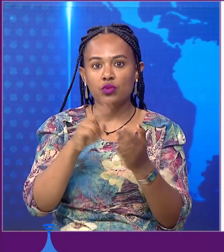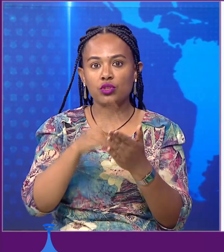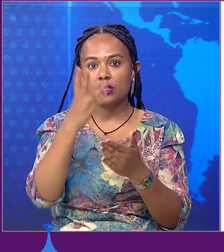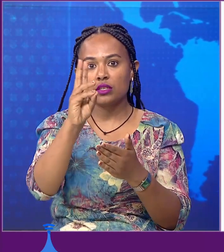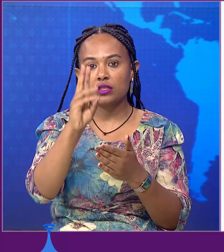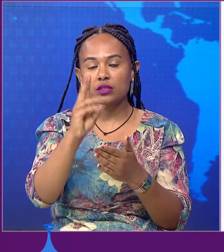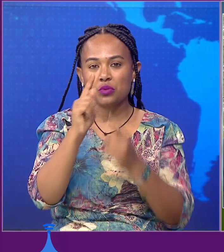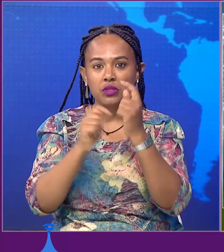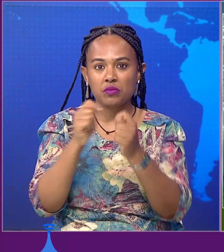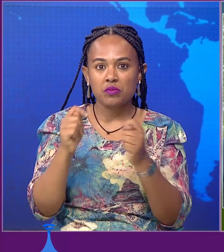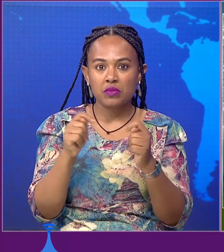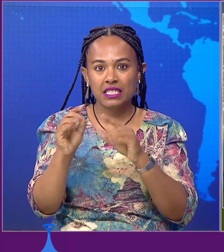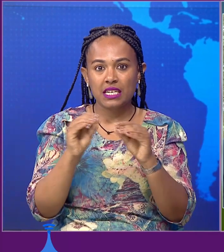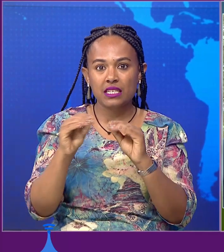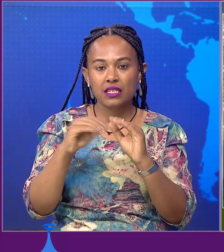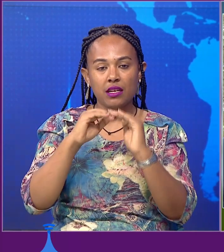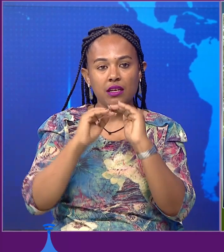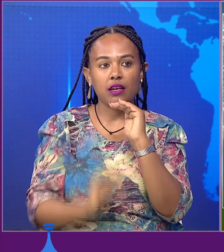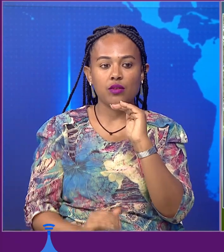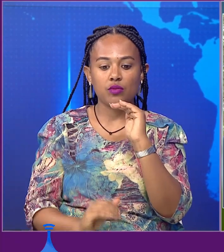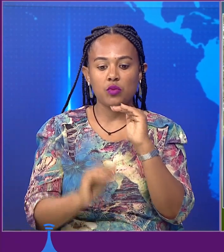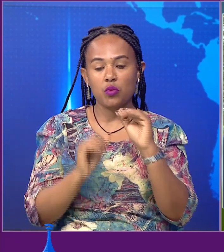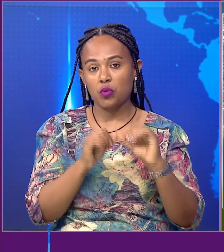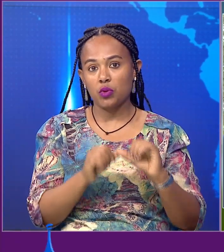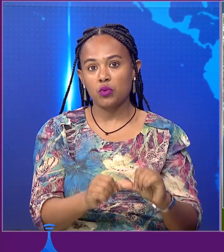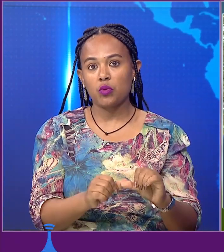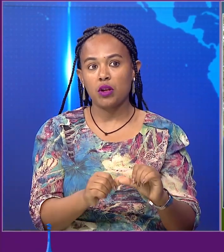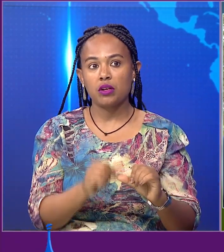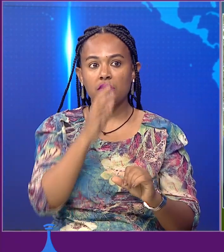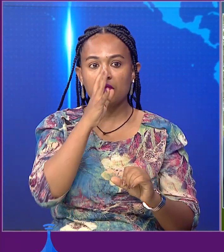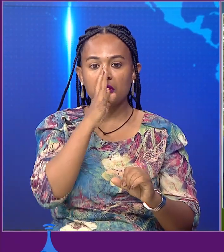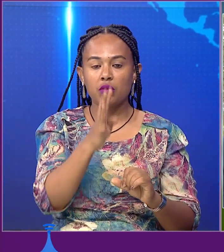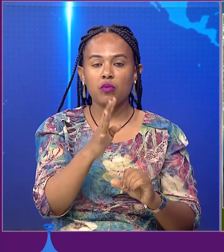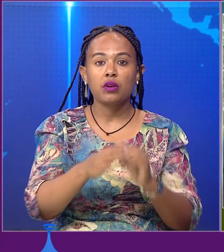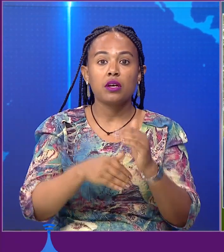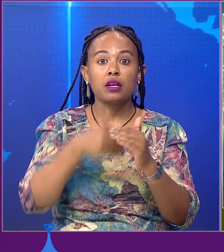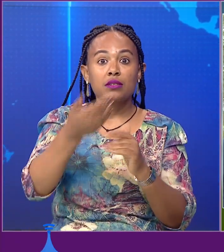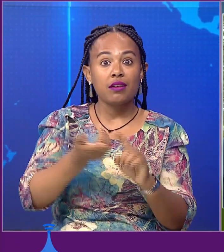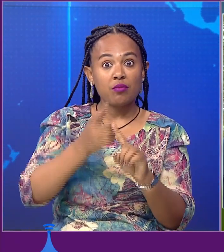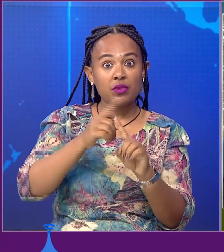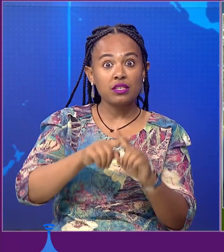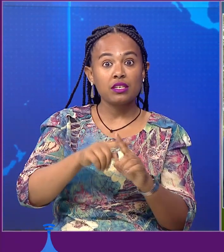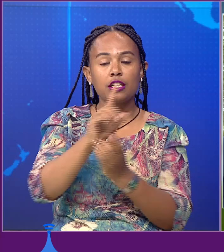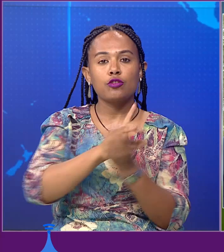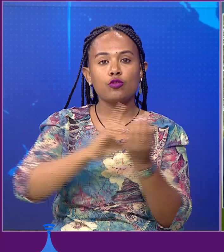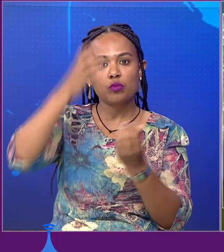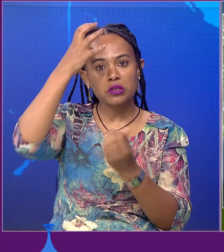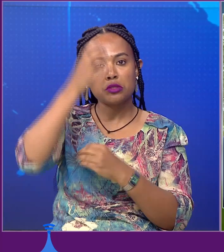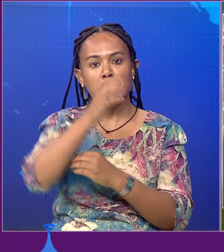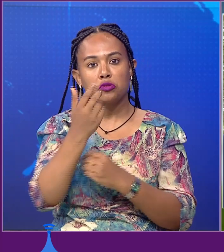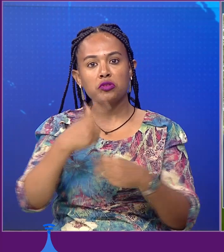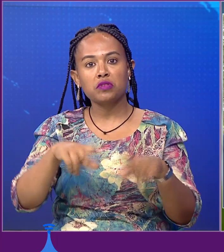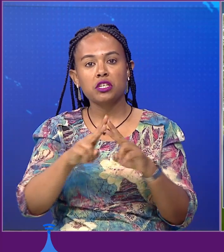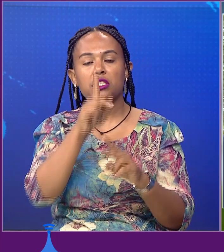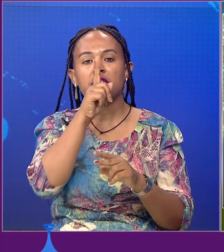ላይ የቱሪዝም እንቅስቃሴው በእጅጉ ተዳክሞ የቆየበት ሁኔታ ነበር የተፈጠረው። ከዛ መልስ ግን የክልሉ መንግስትም ሌሎች የፌዴራል